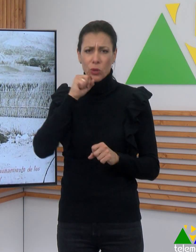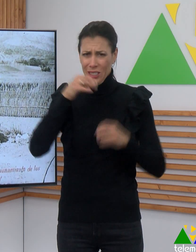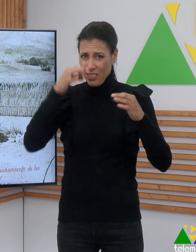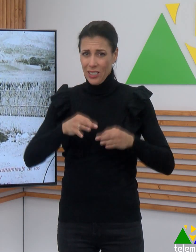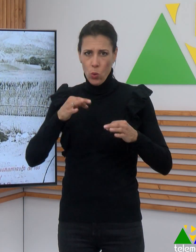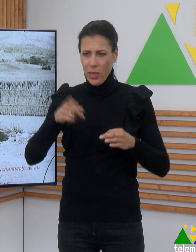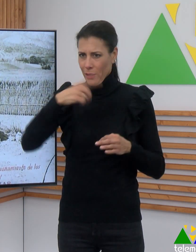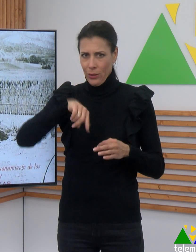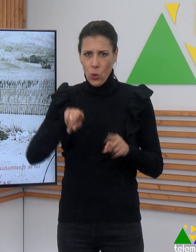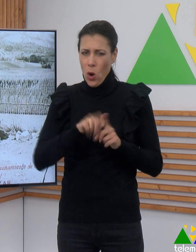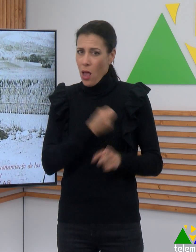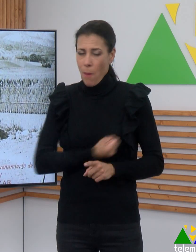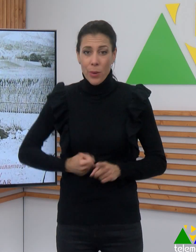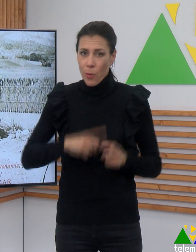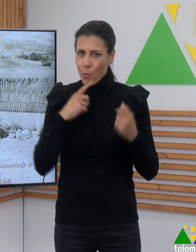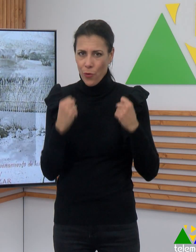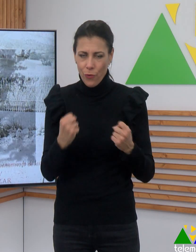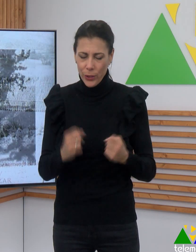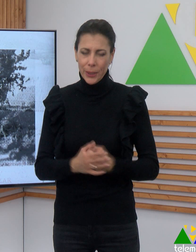se morían de hambre en esa época. Claro.